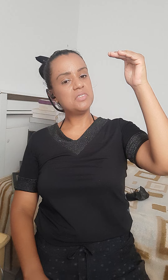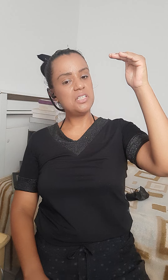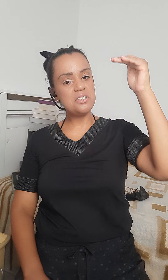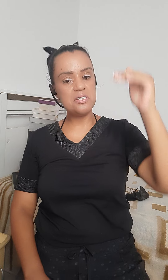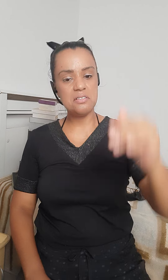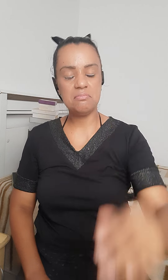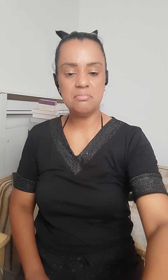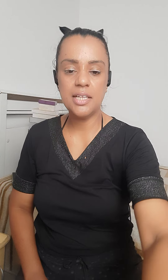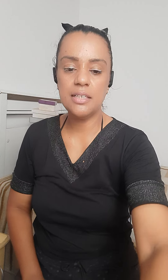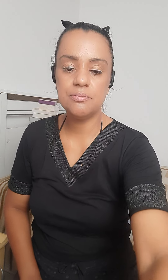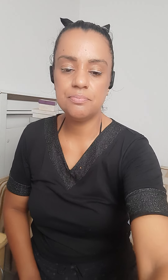Crescer, tá?